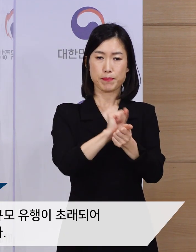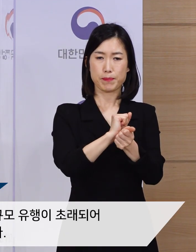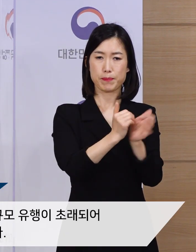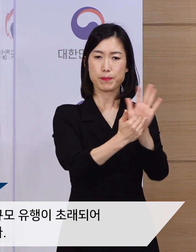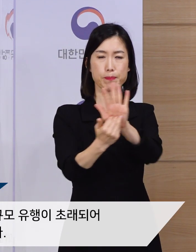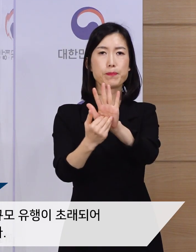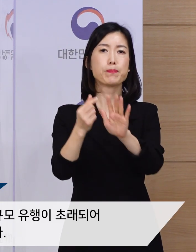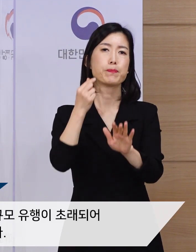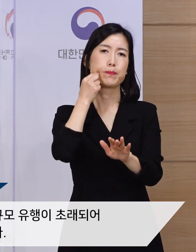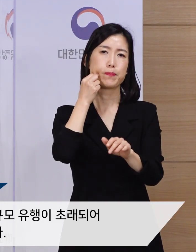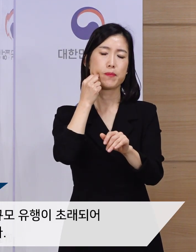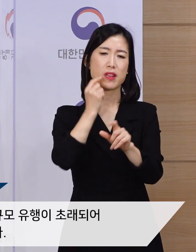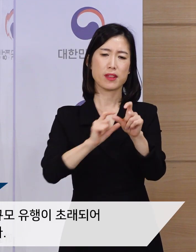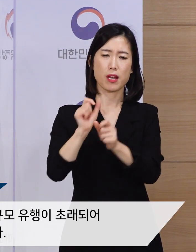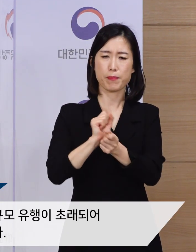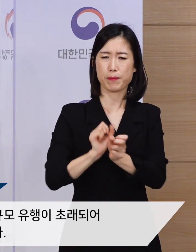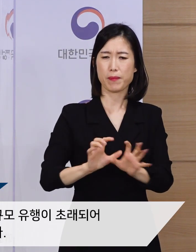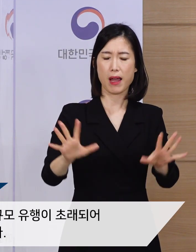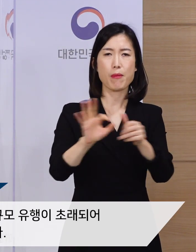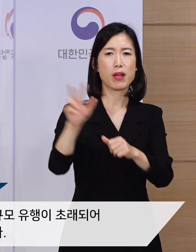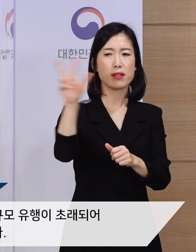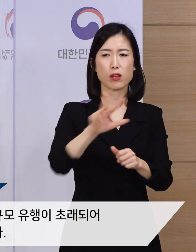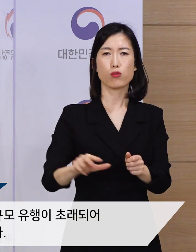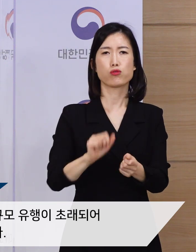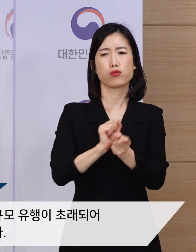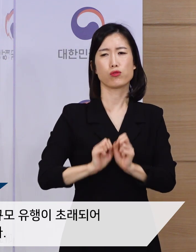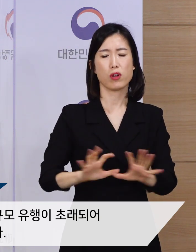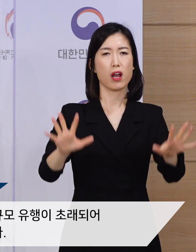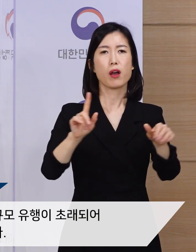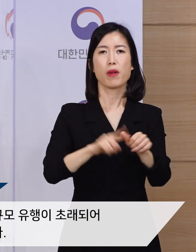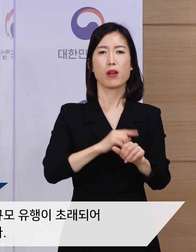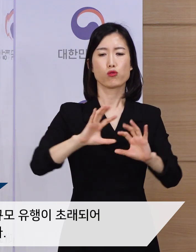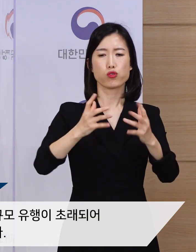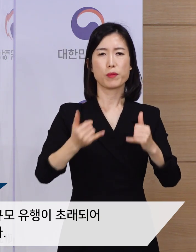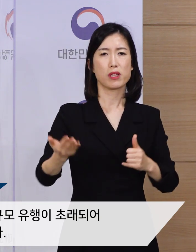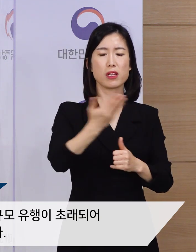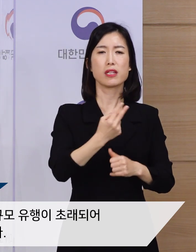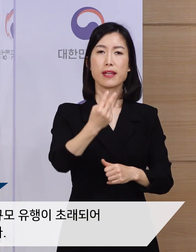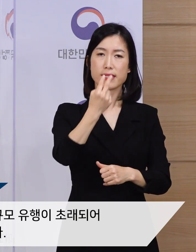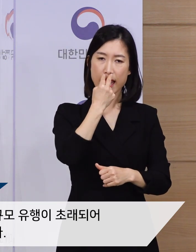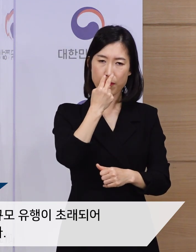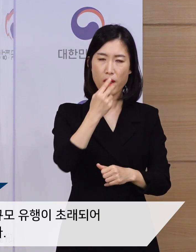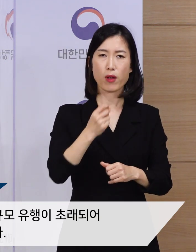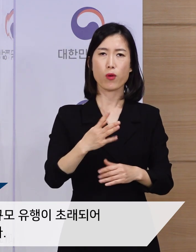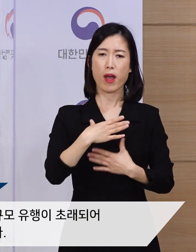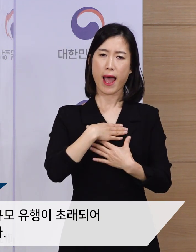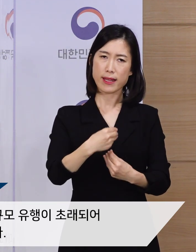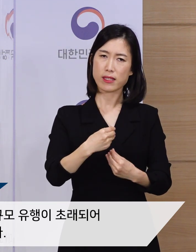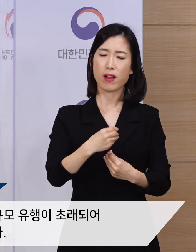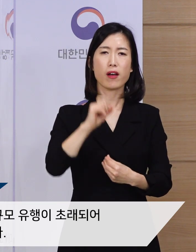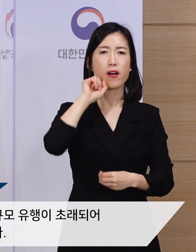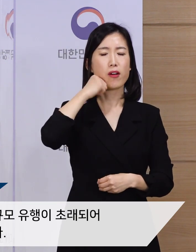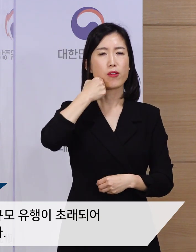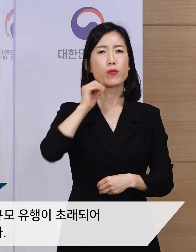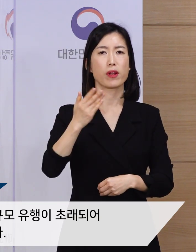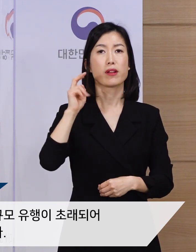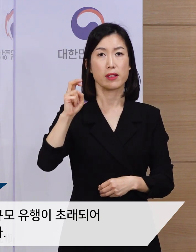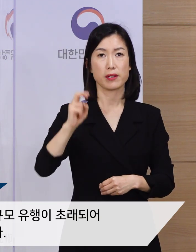못한다면 전국적인 대규모 유행이 초래되어 많은 국민들의 생명과 안전이 위험해질